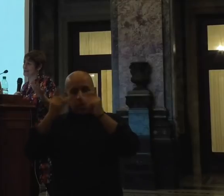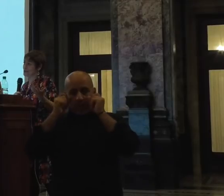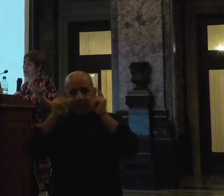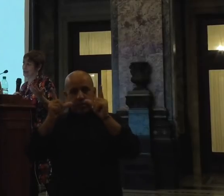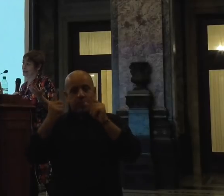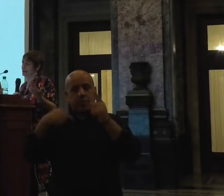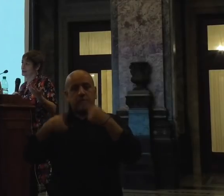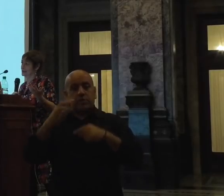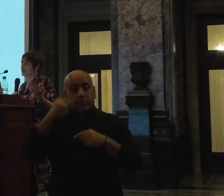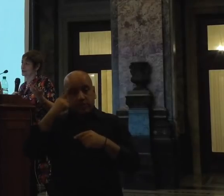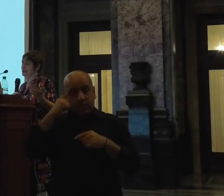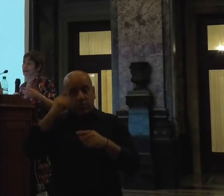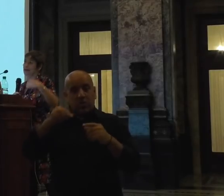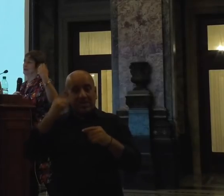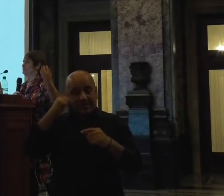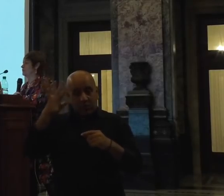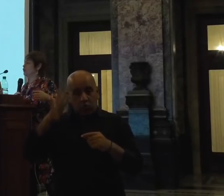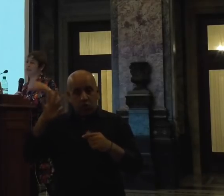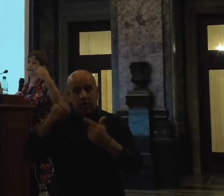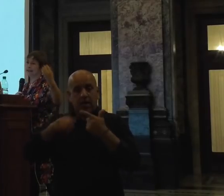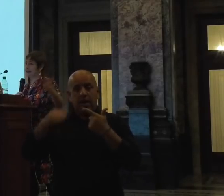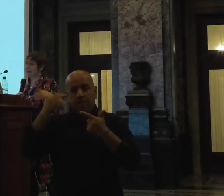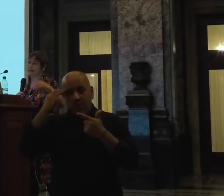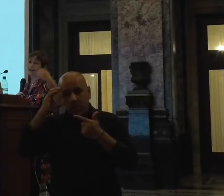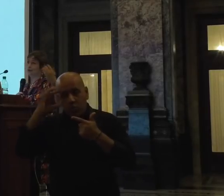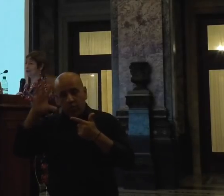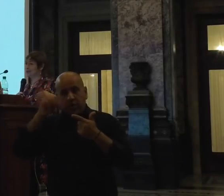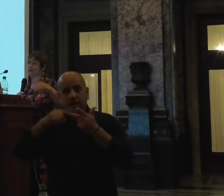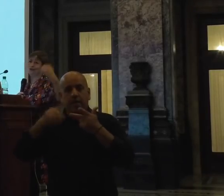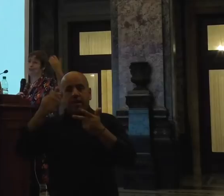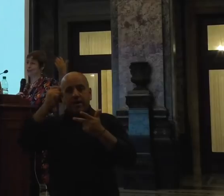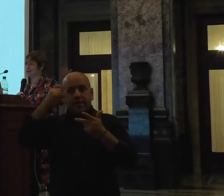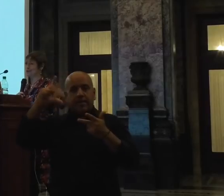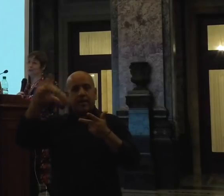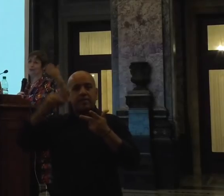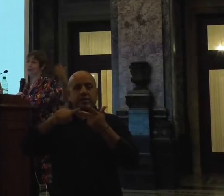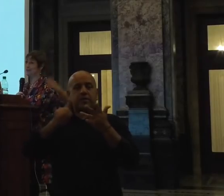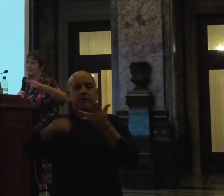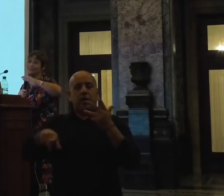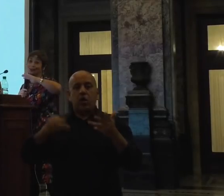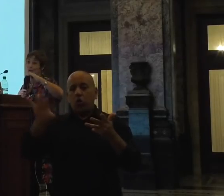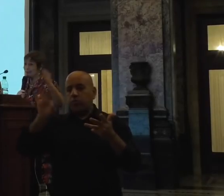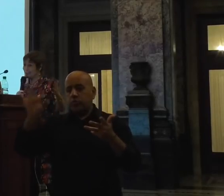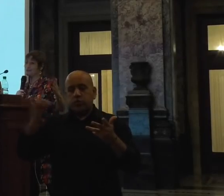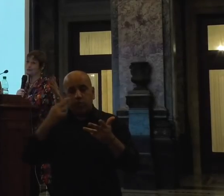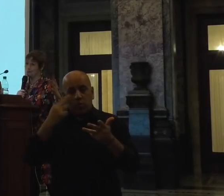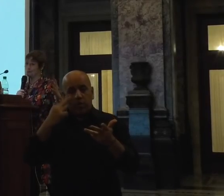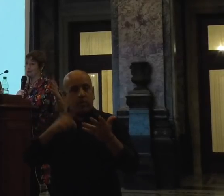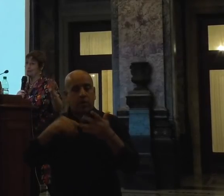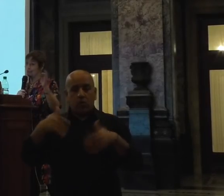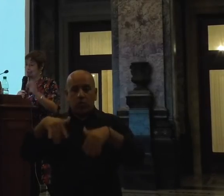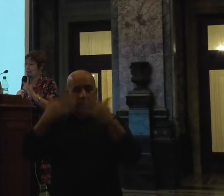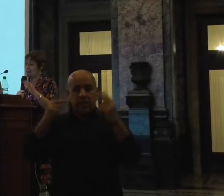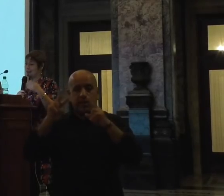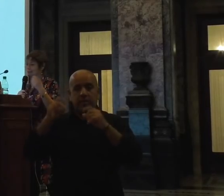si pensamos en psicología, memoria, inteligencia, toma de decisiones, solución de problemas, cualquier